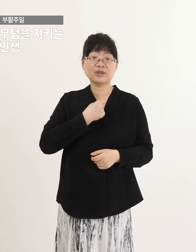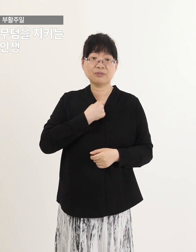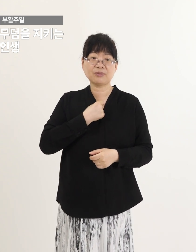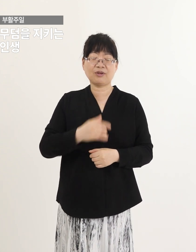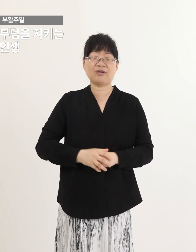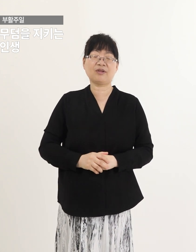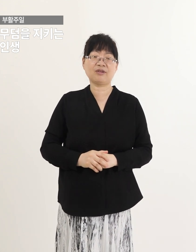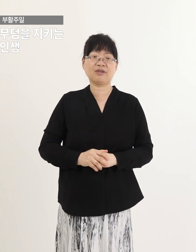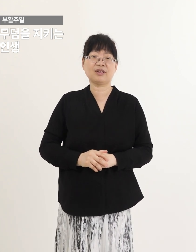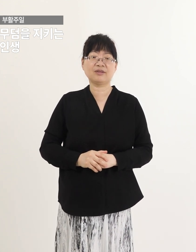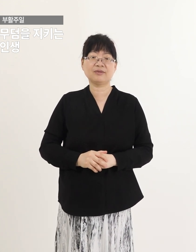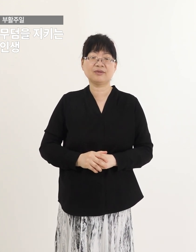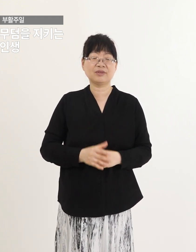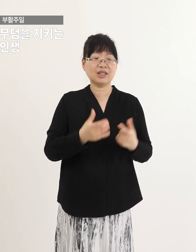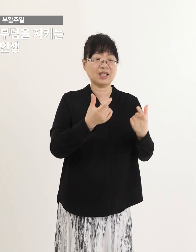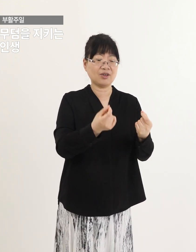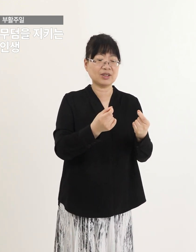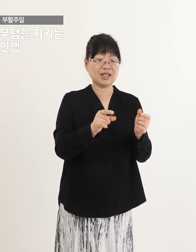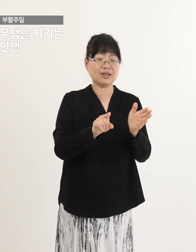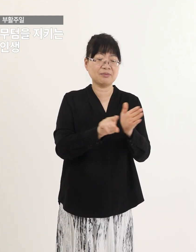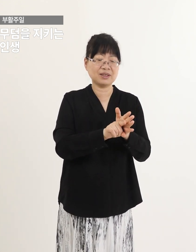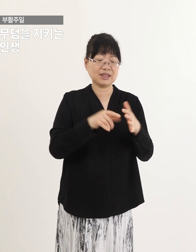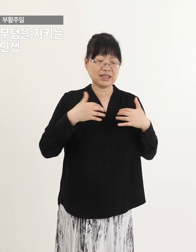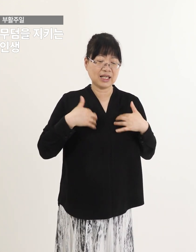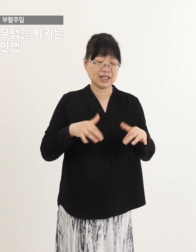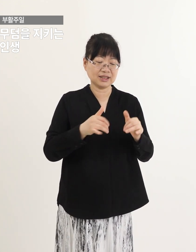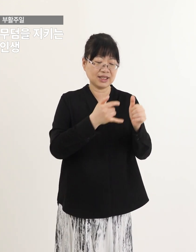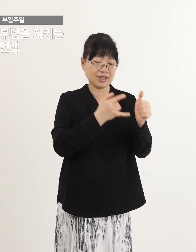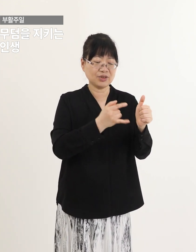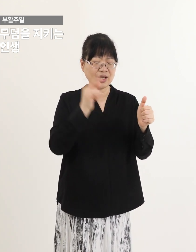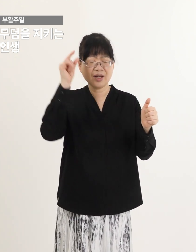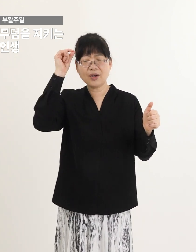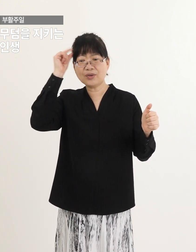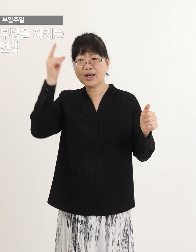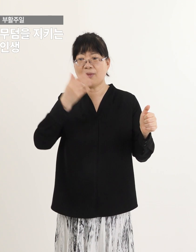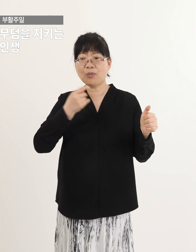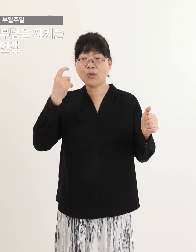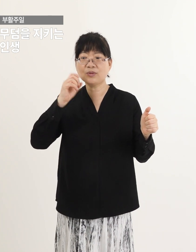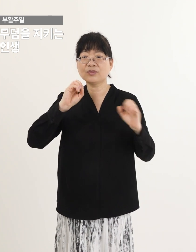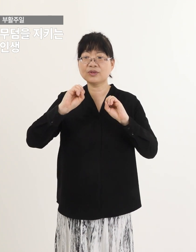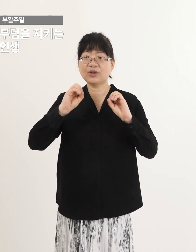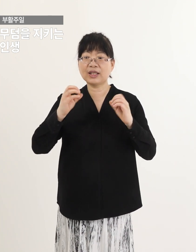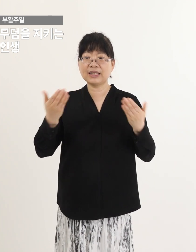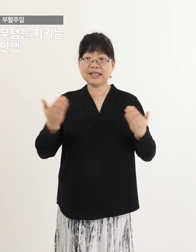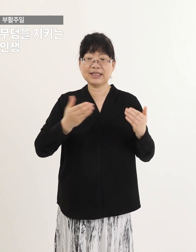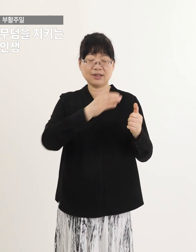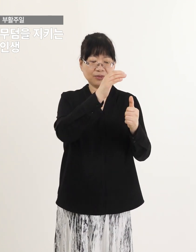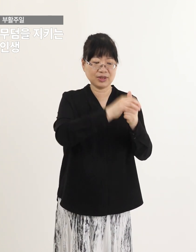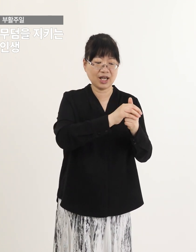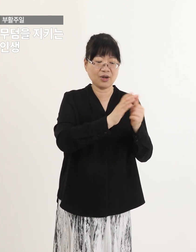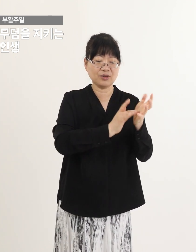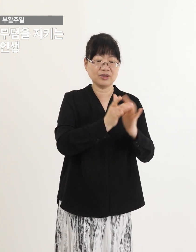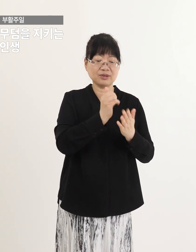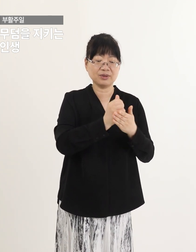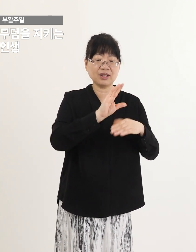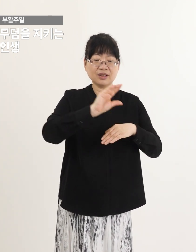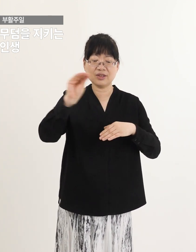이런 제자들에게 왜 이런 위대한 사명을 부탁하고 떠나시는 거예요?